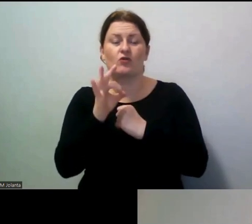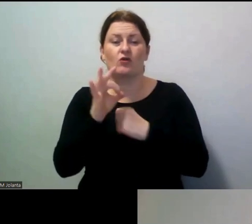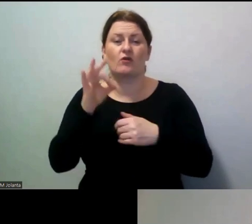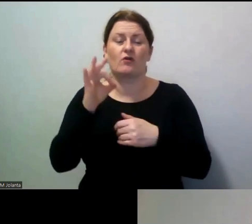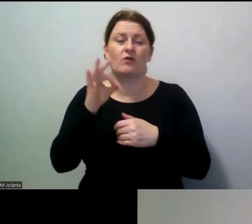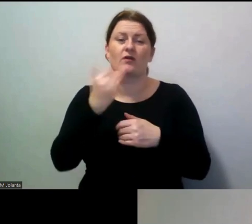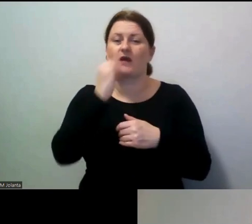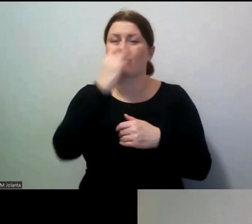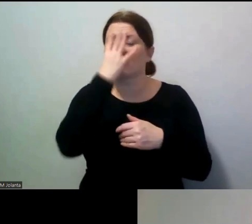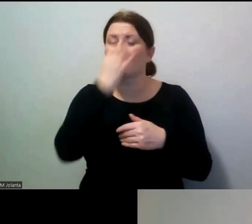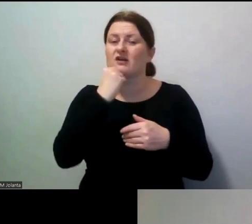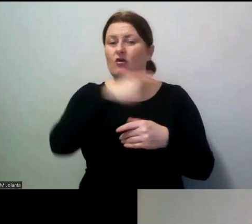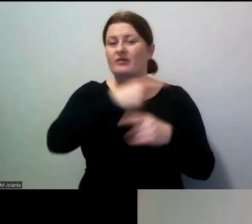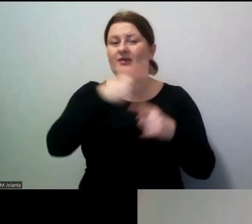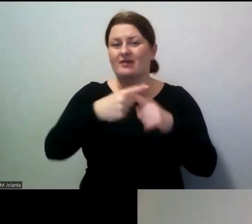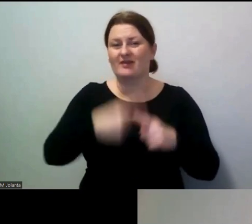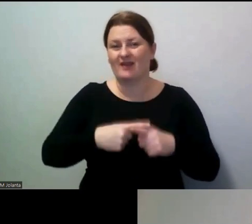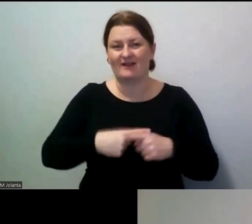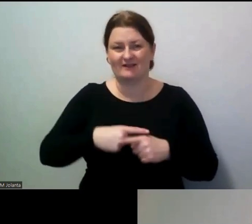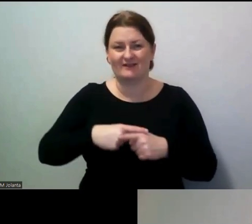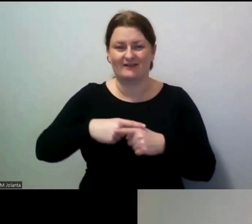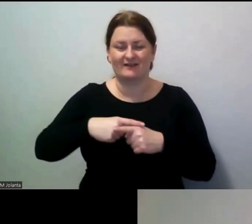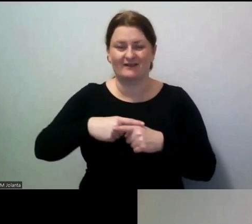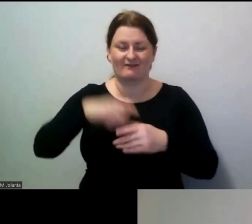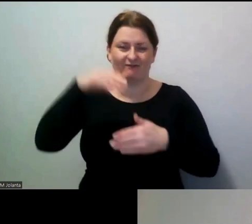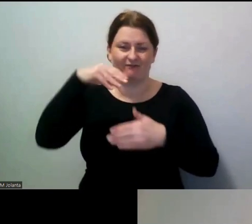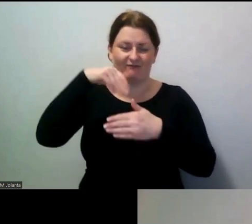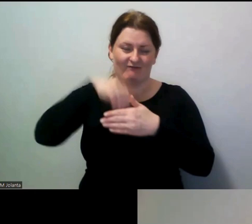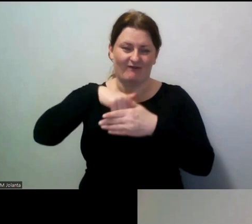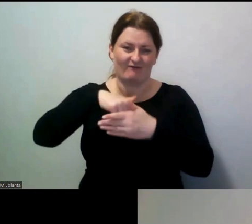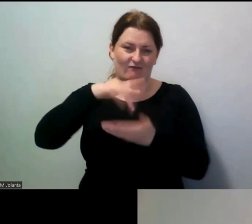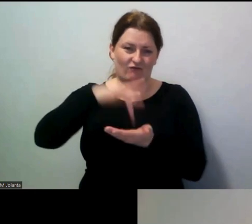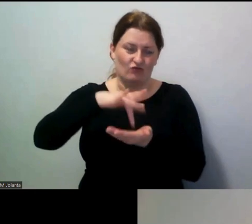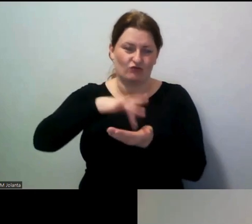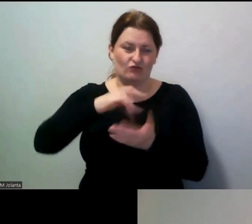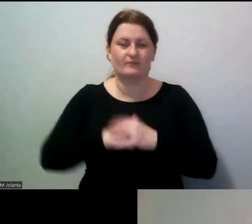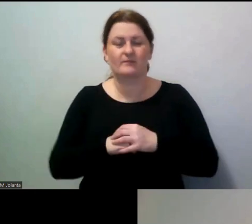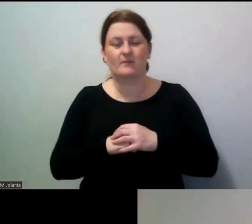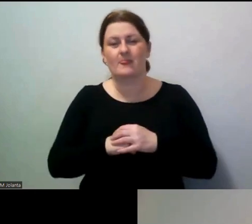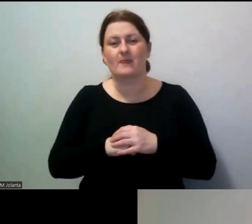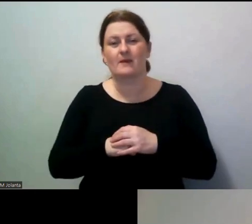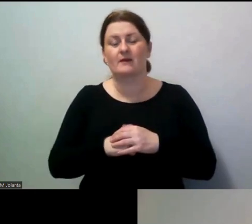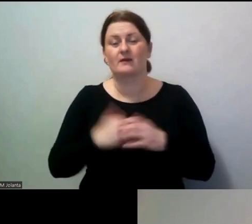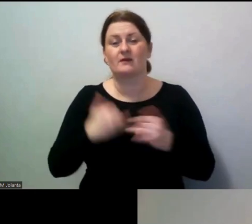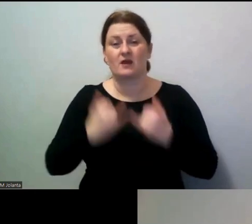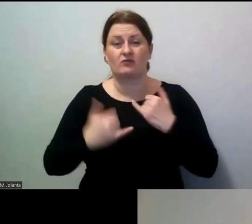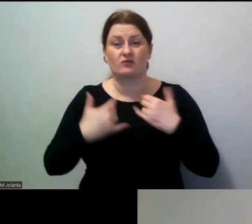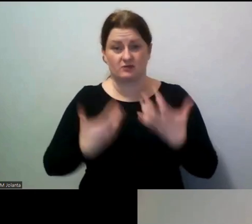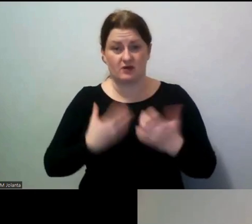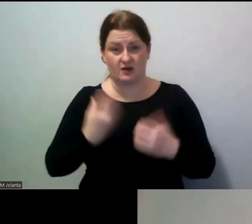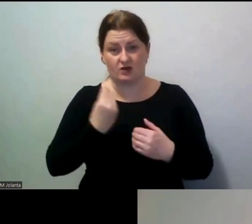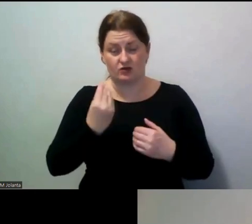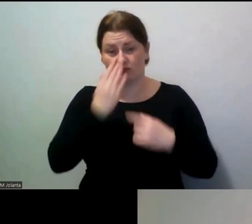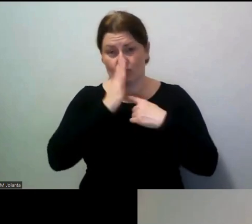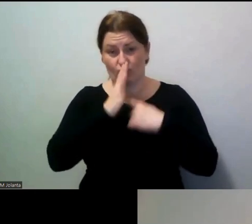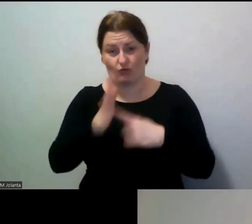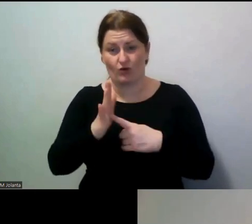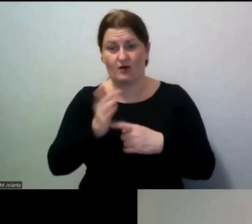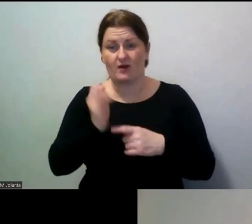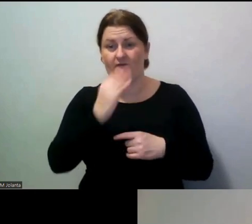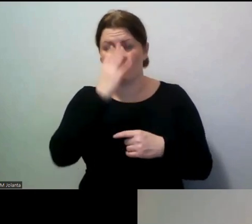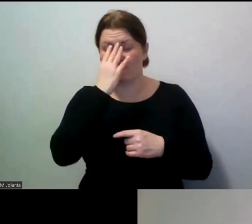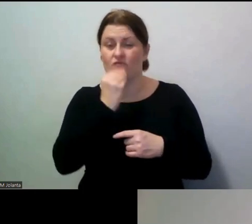wnętrze tego testu. Myślę, że jeżeli jeszcze miałabym Państwu zaprezentować, jak